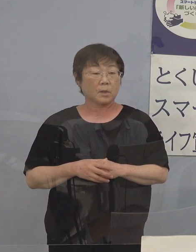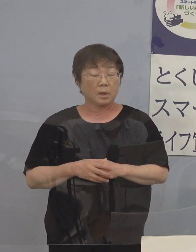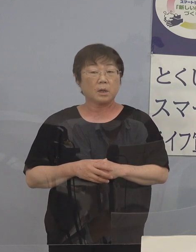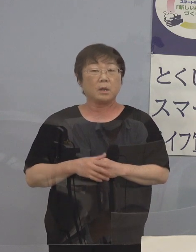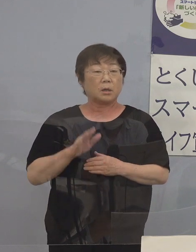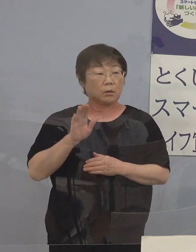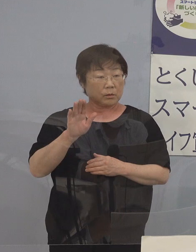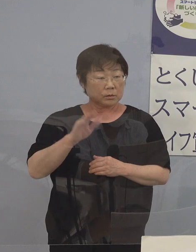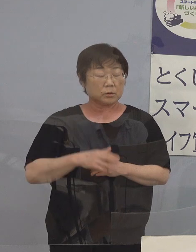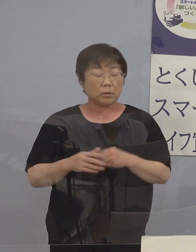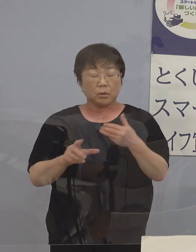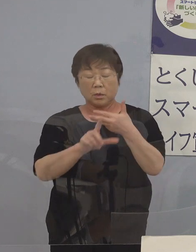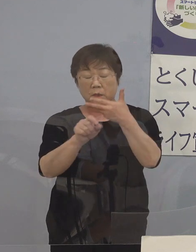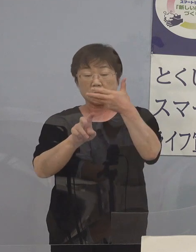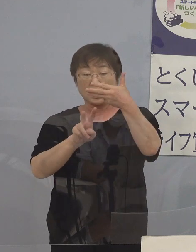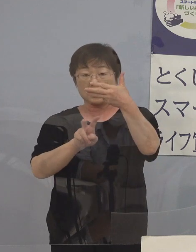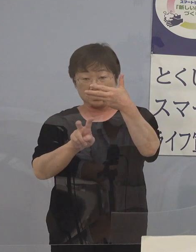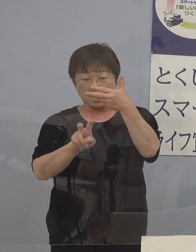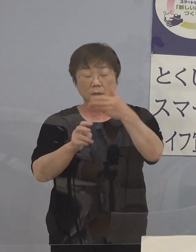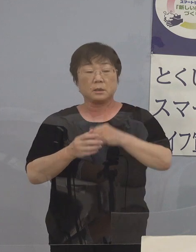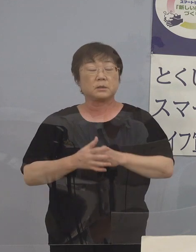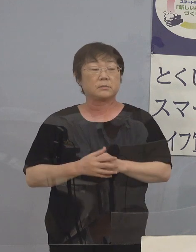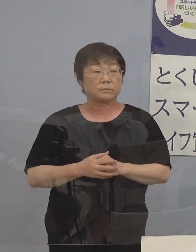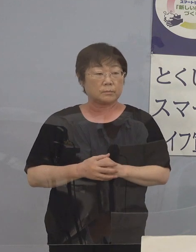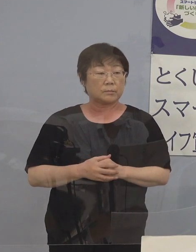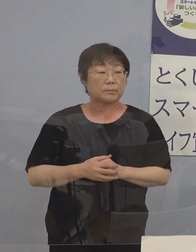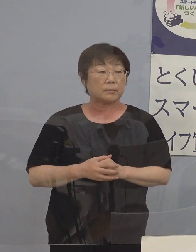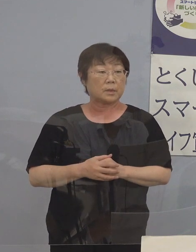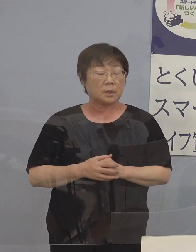そして今度20日の日